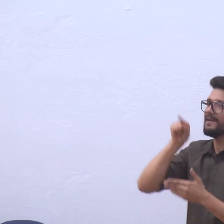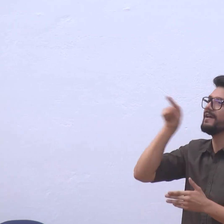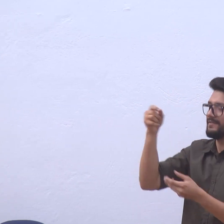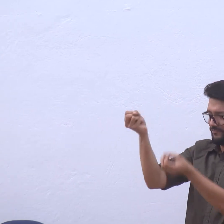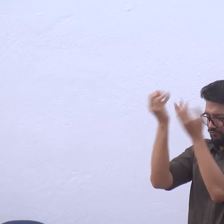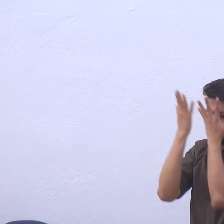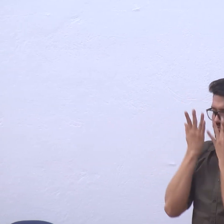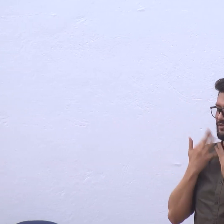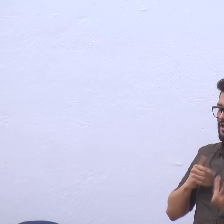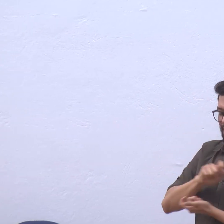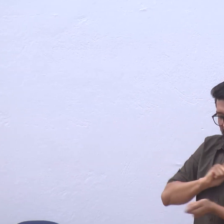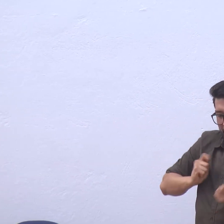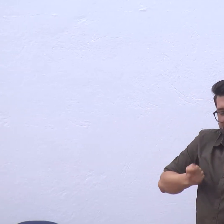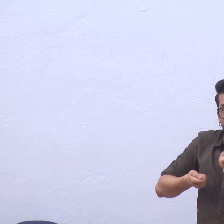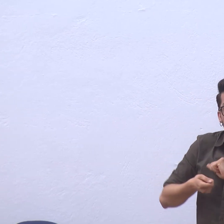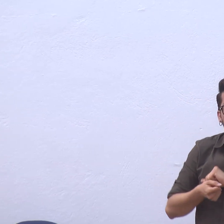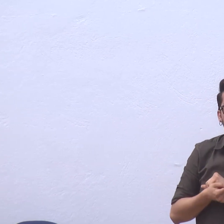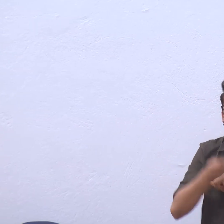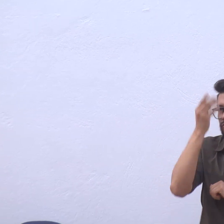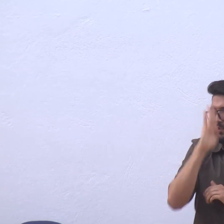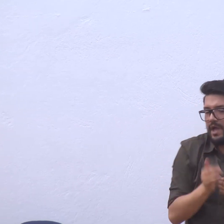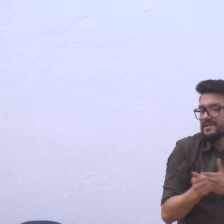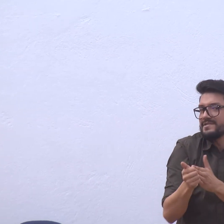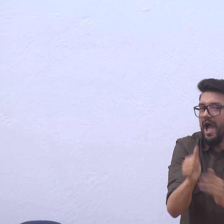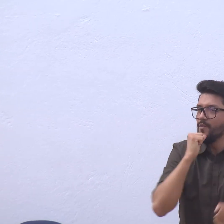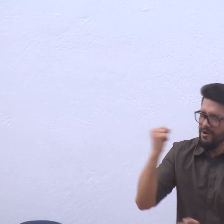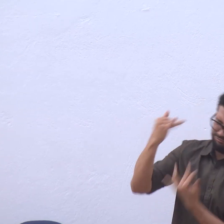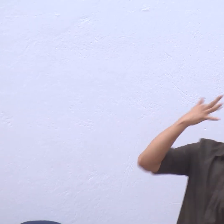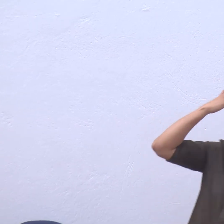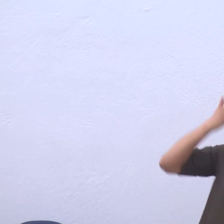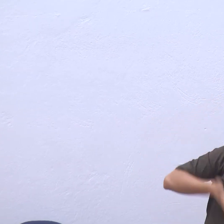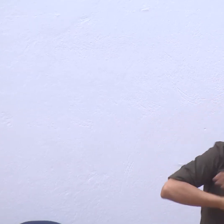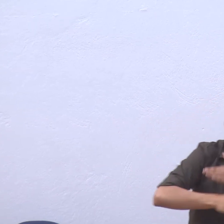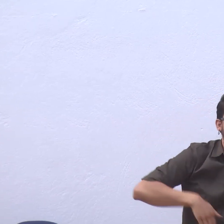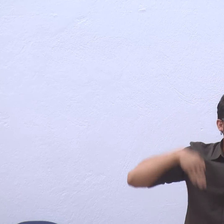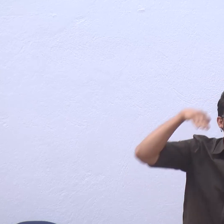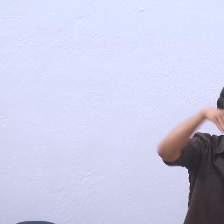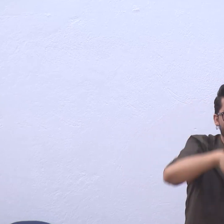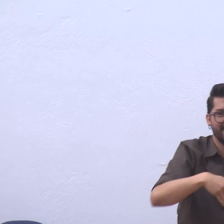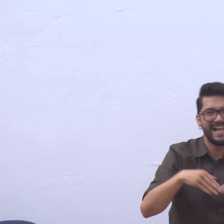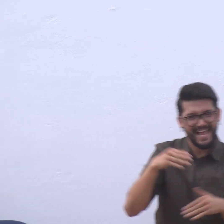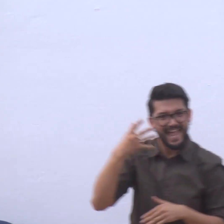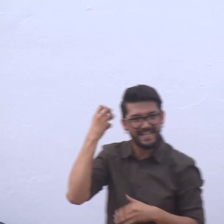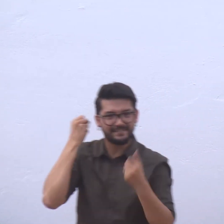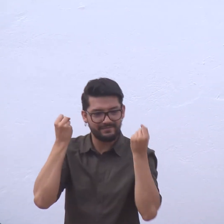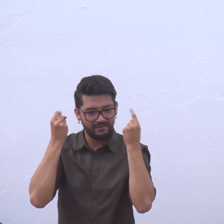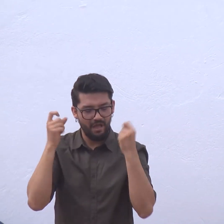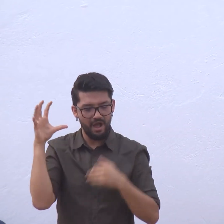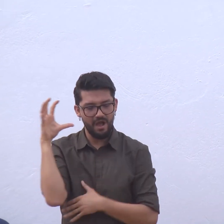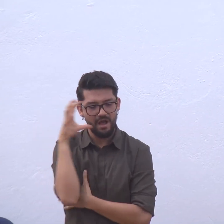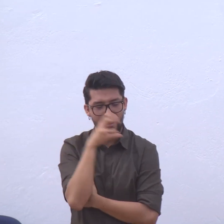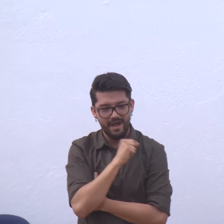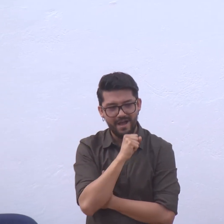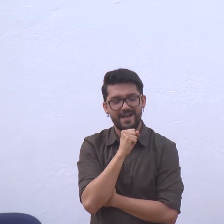las aguas del mar muerto se transforman cuando llega la llenura del Espíritu Santo y les da vida. Ezequiel